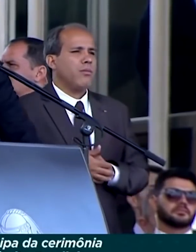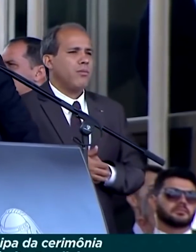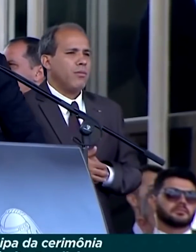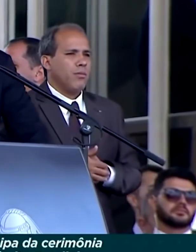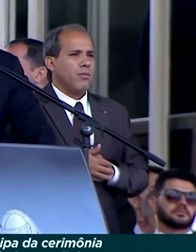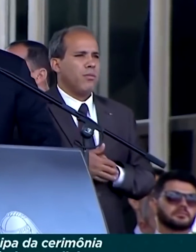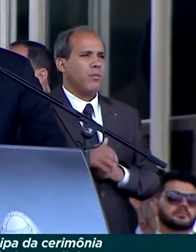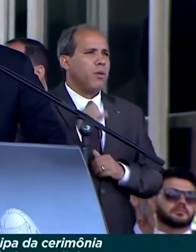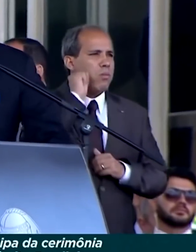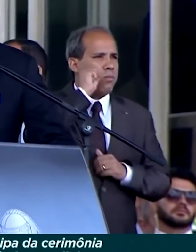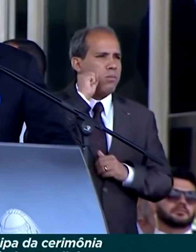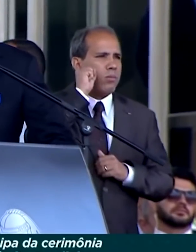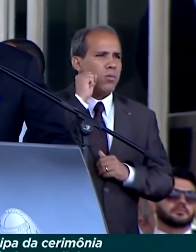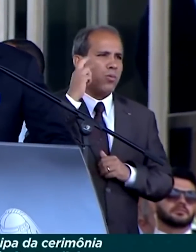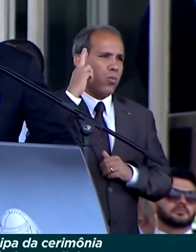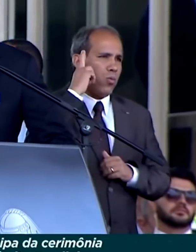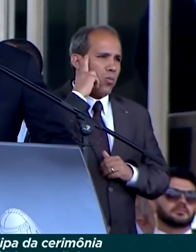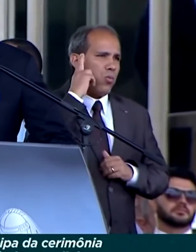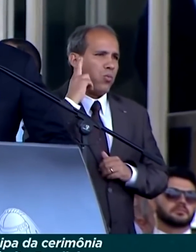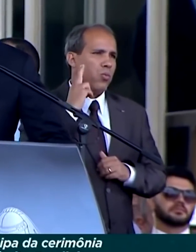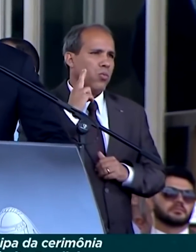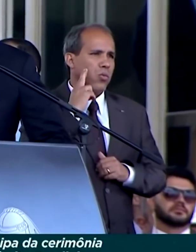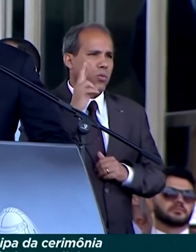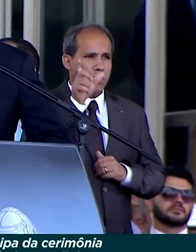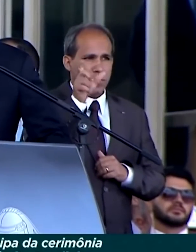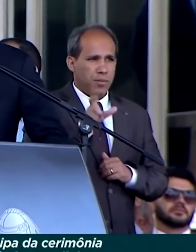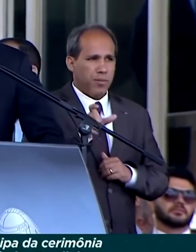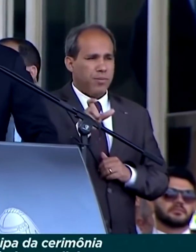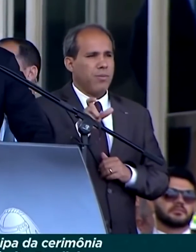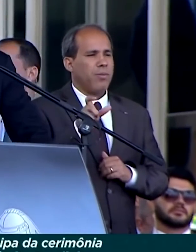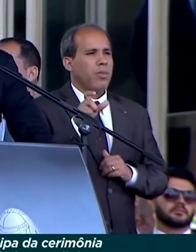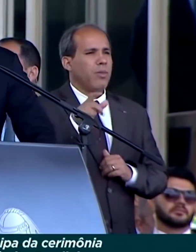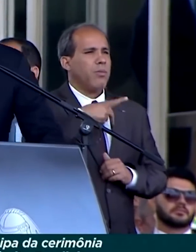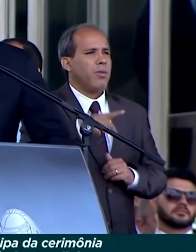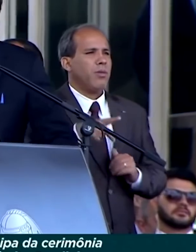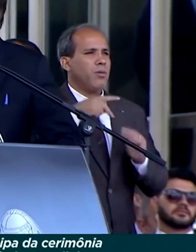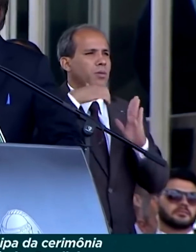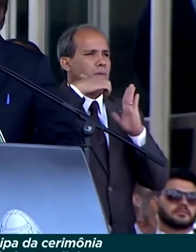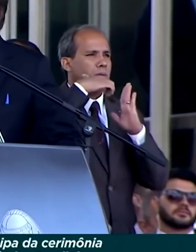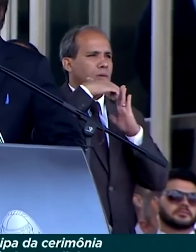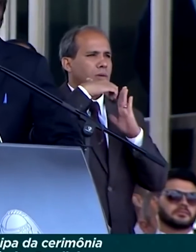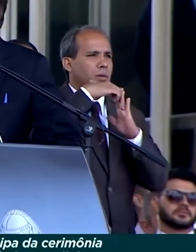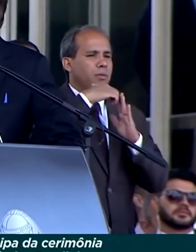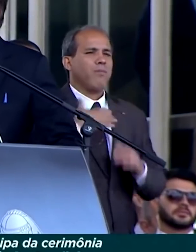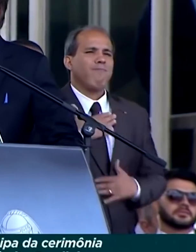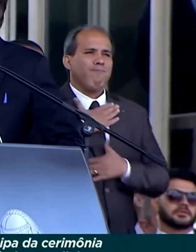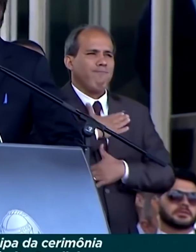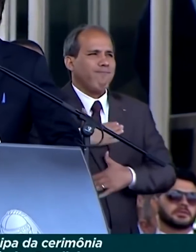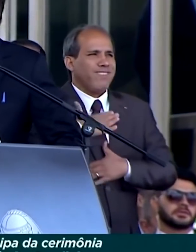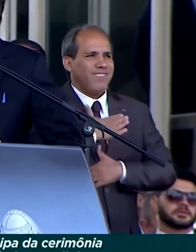Senhor Senador Rodrigo Pacheco, Presidente do Senado Federal, é uma satisfação muito